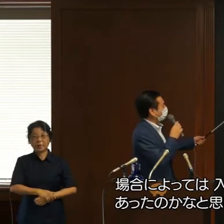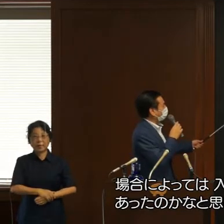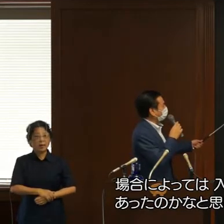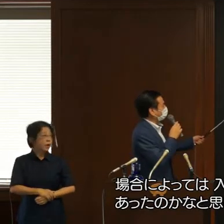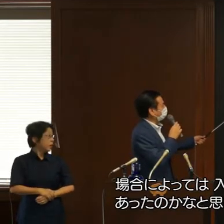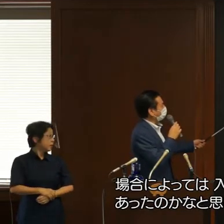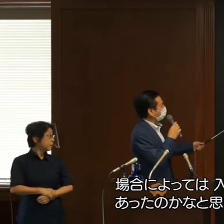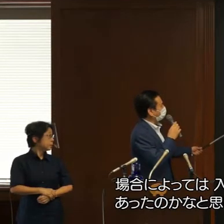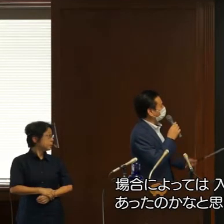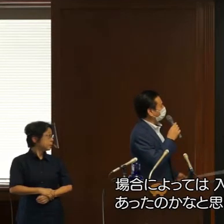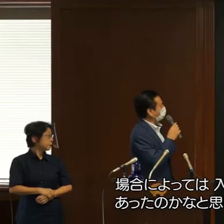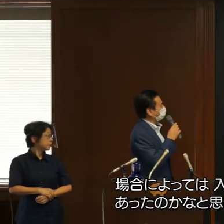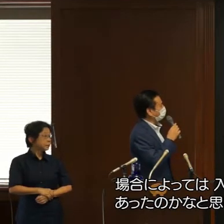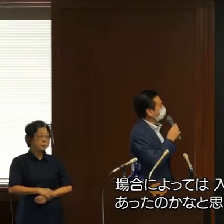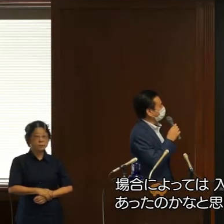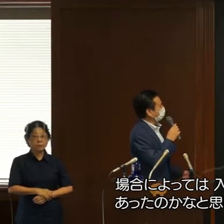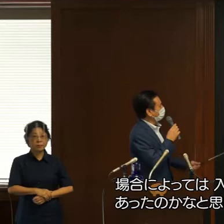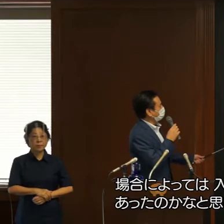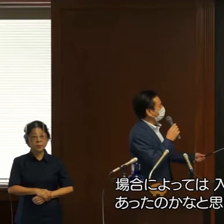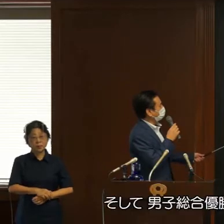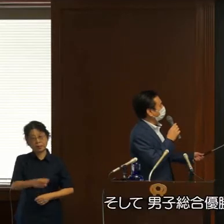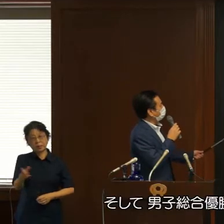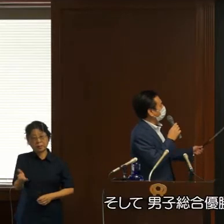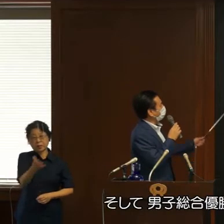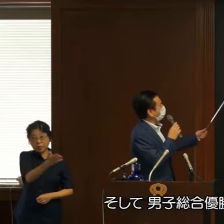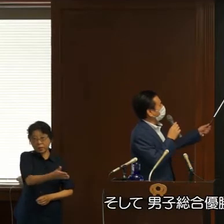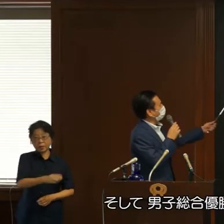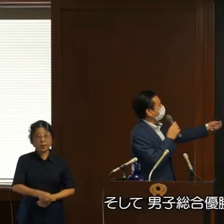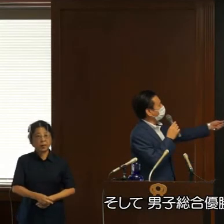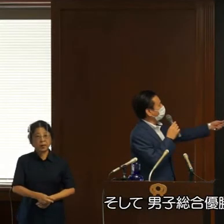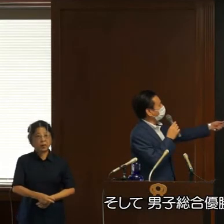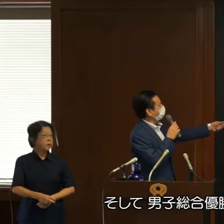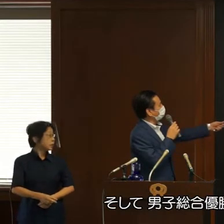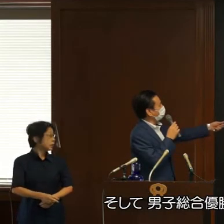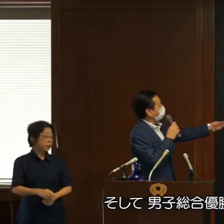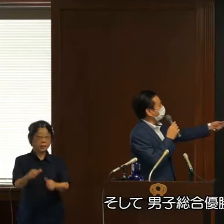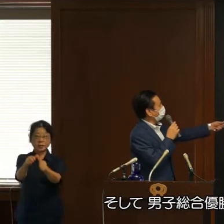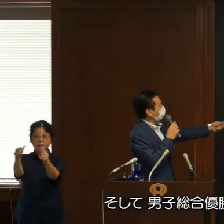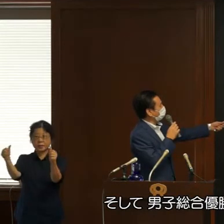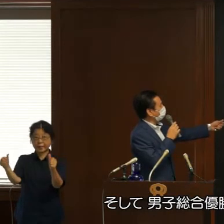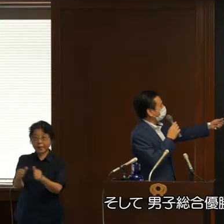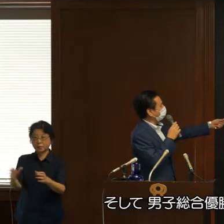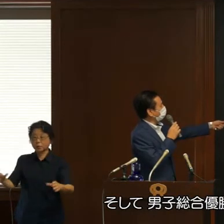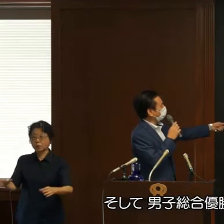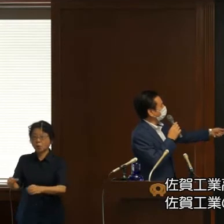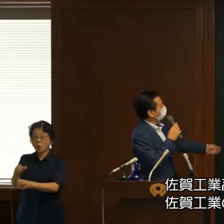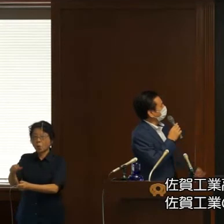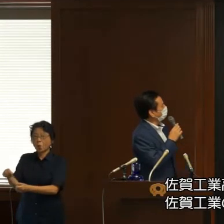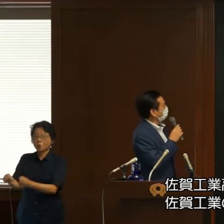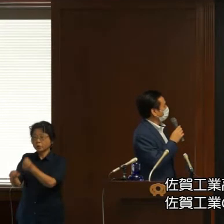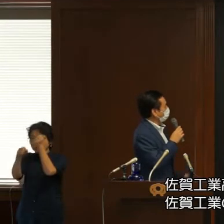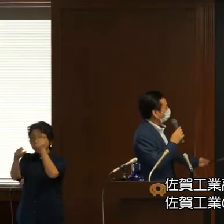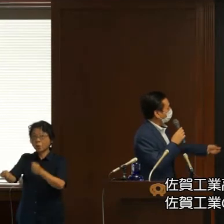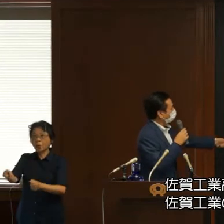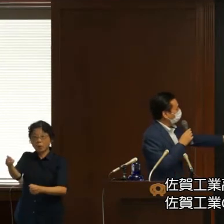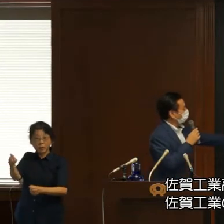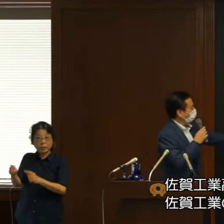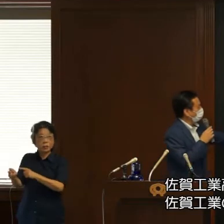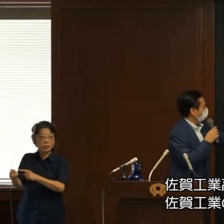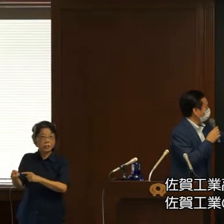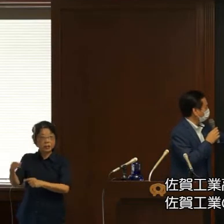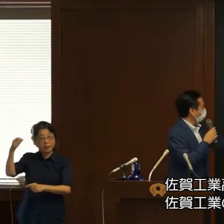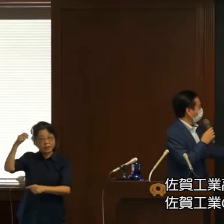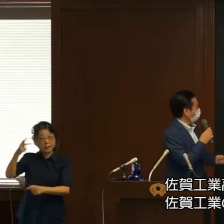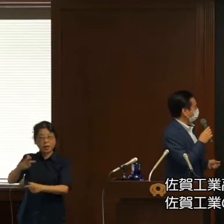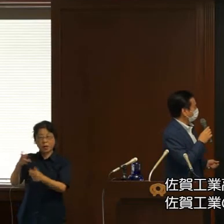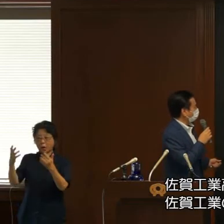ては入れ替わってる可能性もあったのかなと思います。そして、男子総合優勝に参りたいと思います。はい、佐賀工業